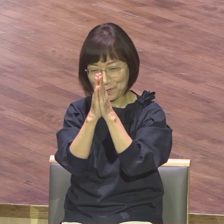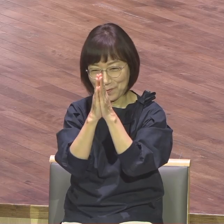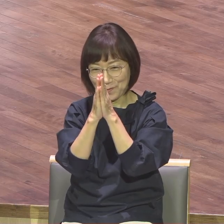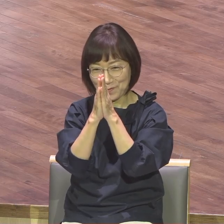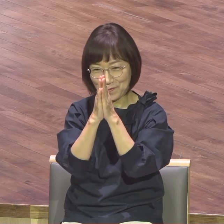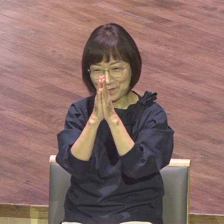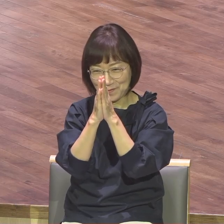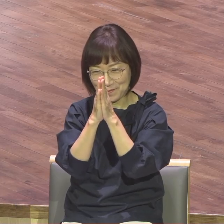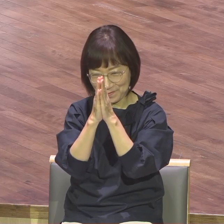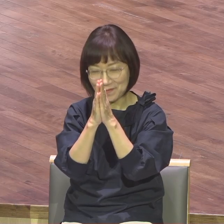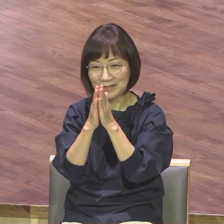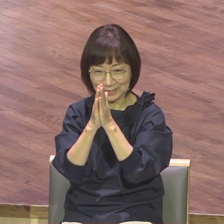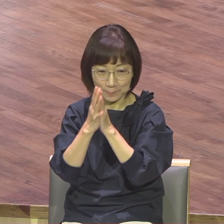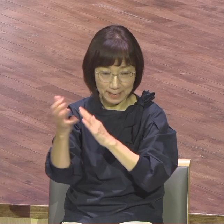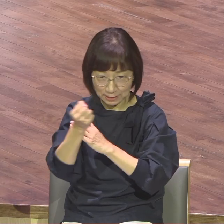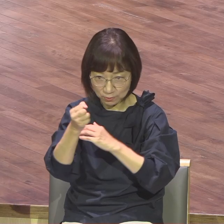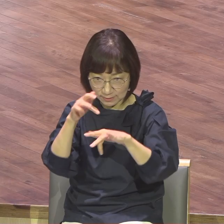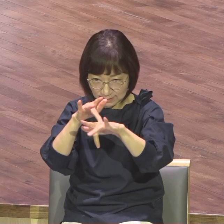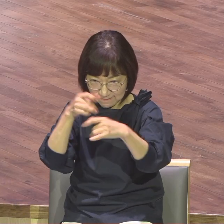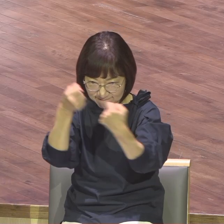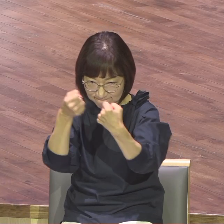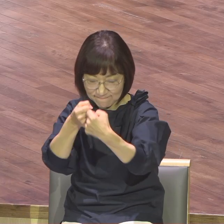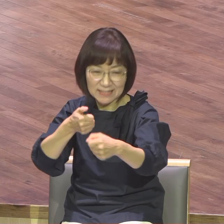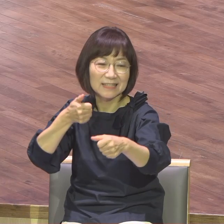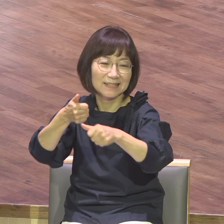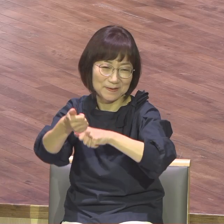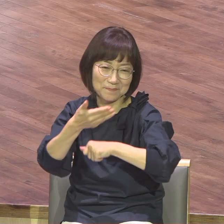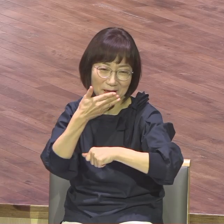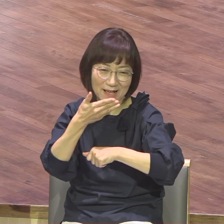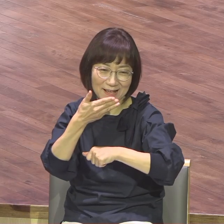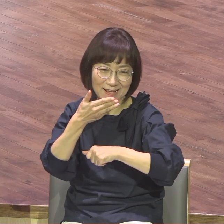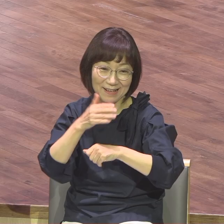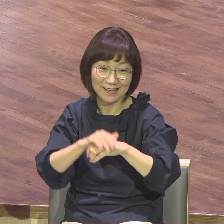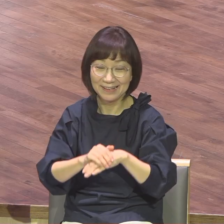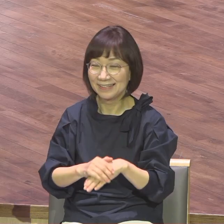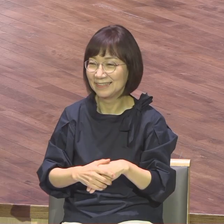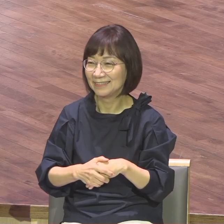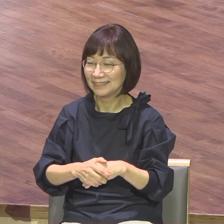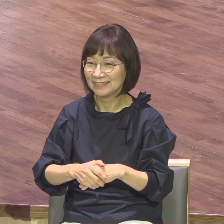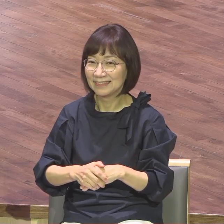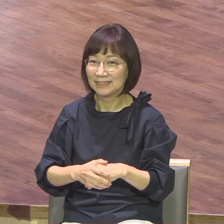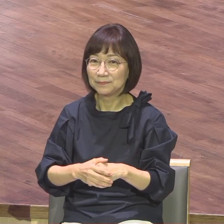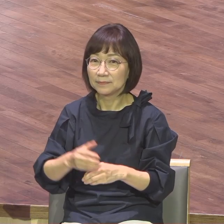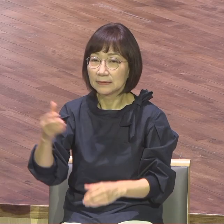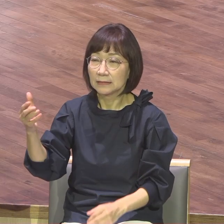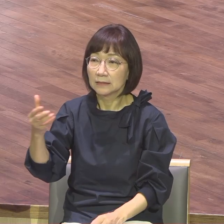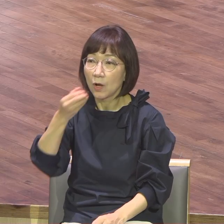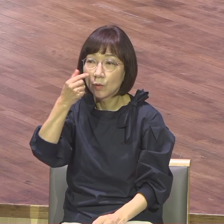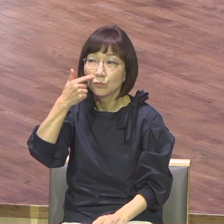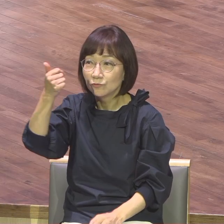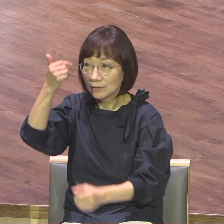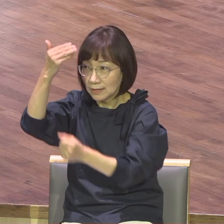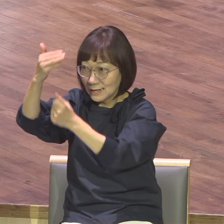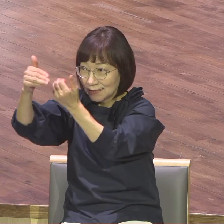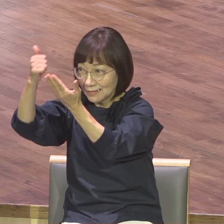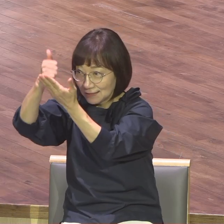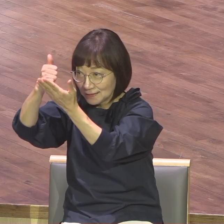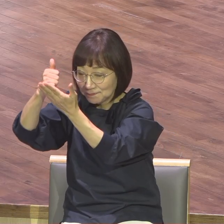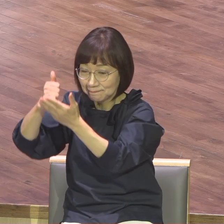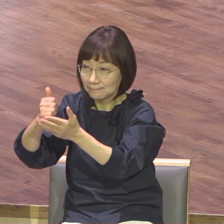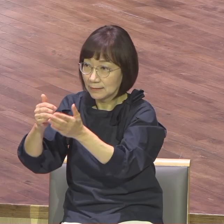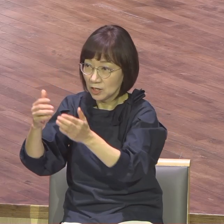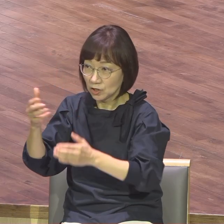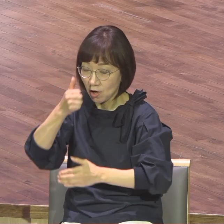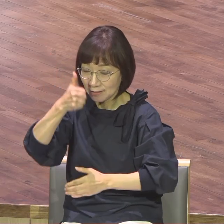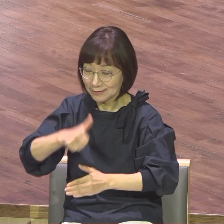없느니라. 영적 기도 하나님 아버지 성자 예수님 성령 하나님의 주시는 이 힘을